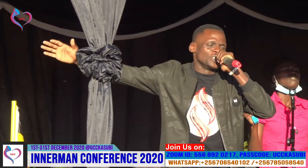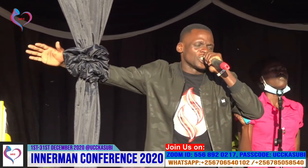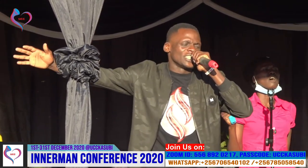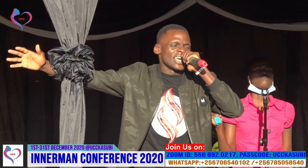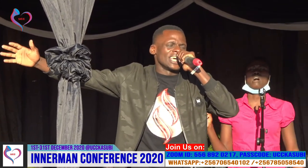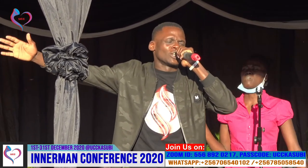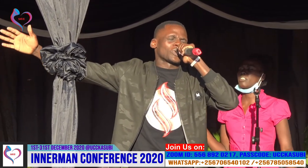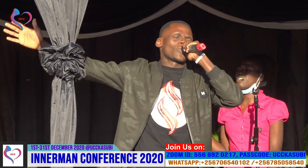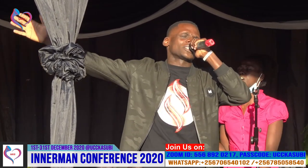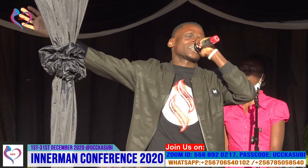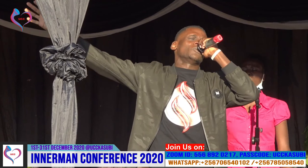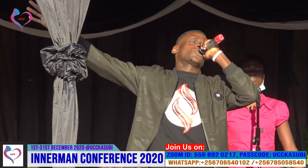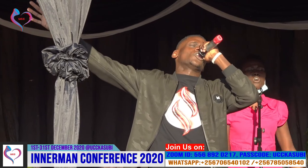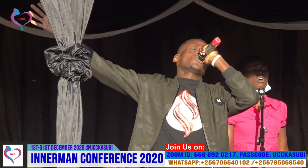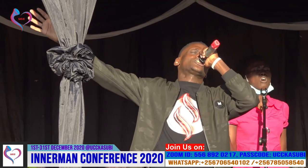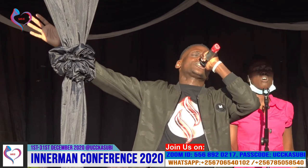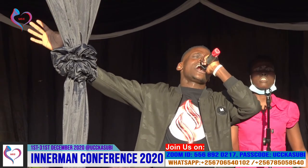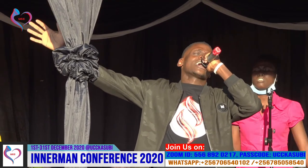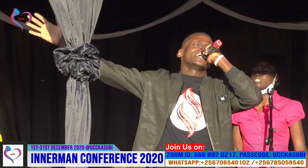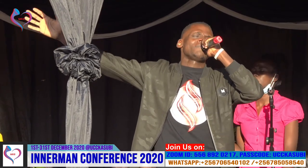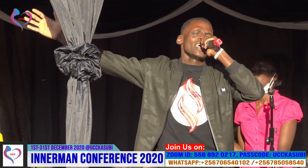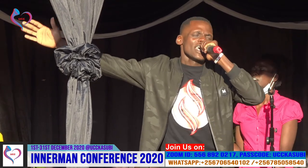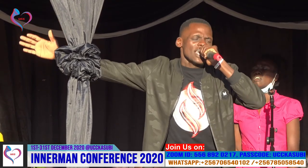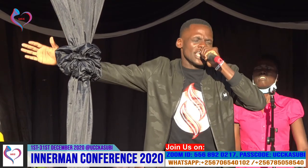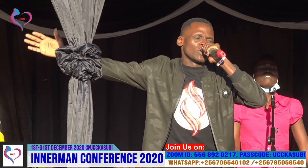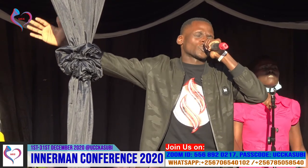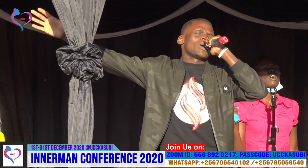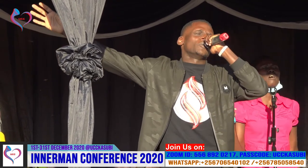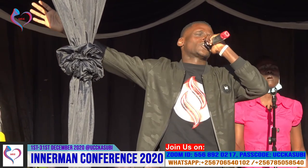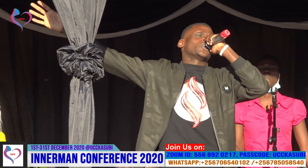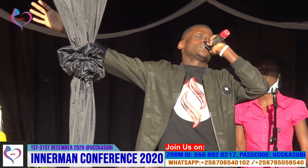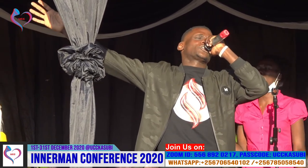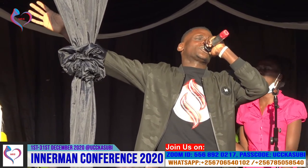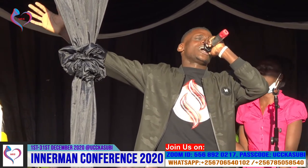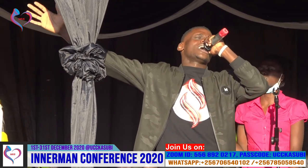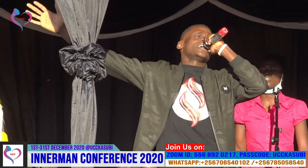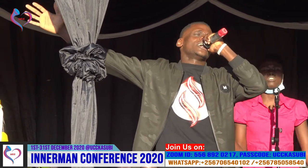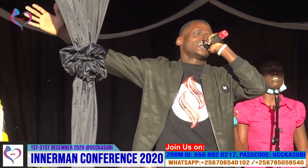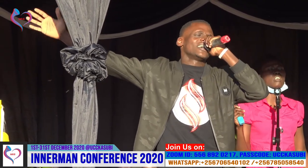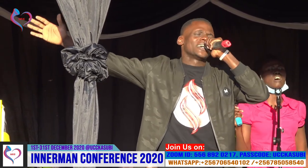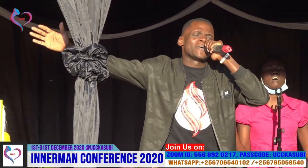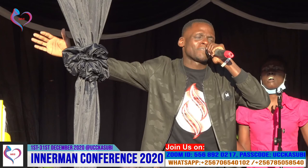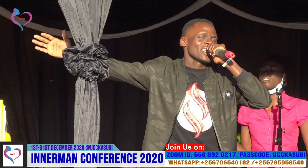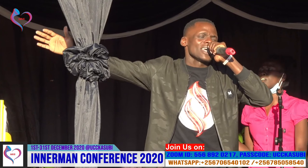ebitunoonya bingi naye leero twekwasa mu mukono gwo kitange, leero tugwa mu mikono gyo kitange,